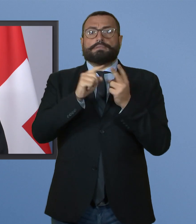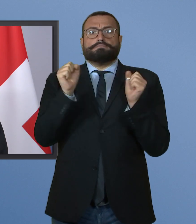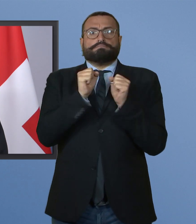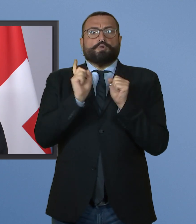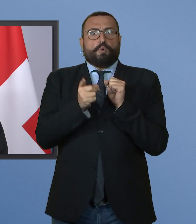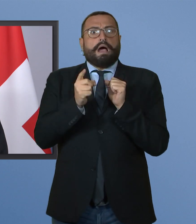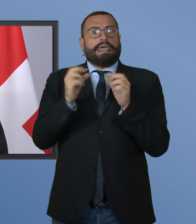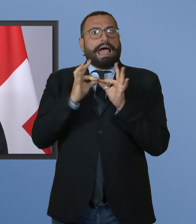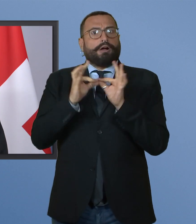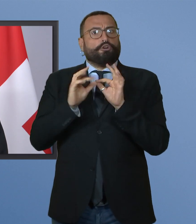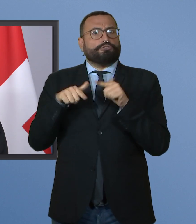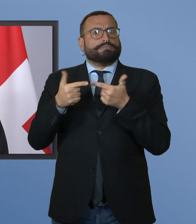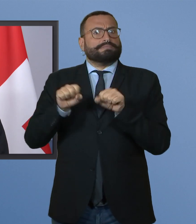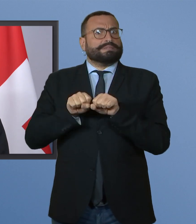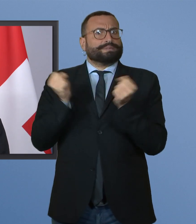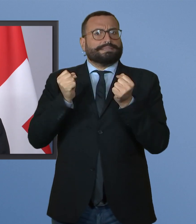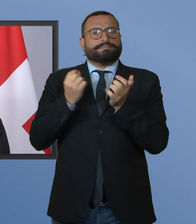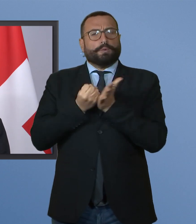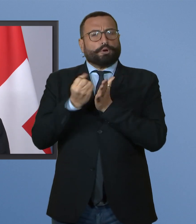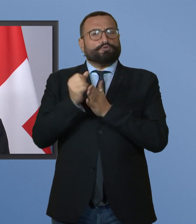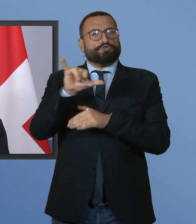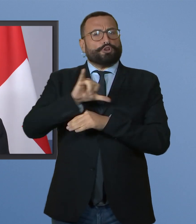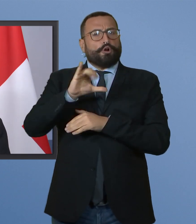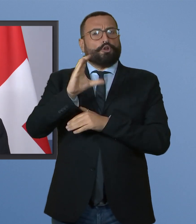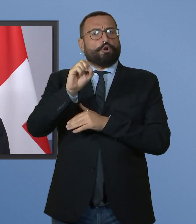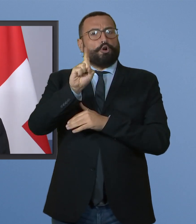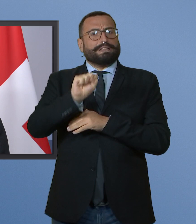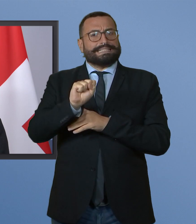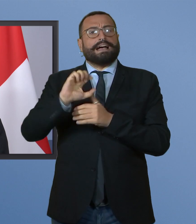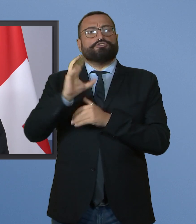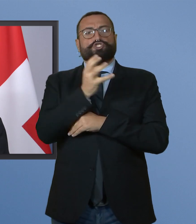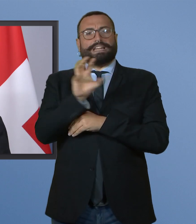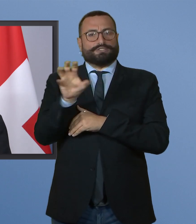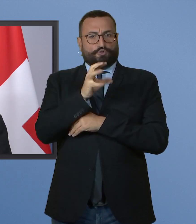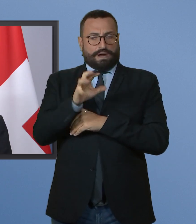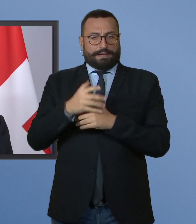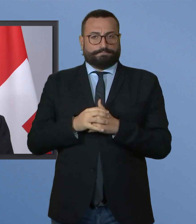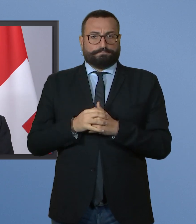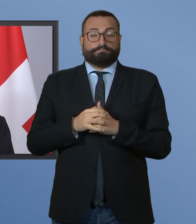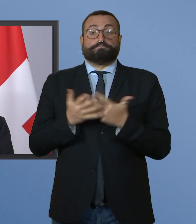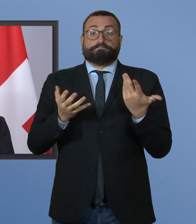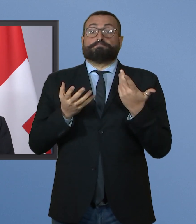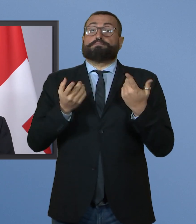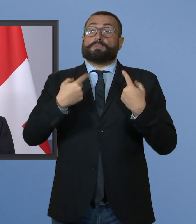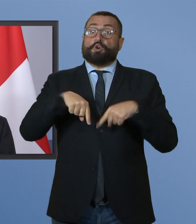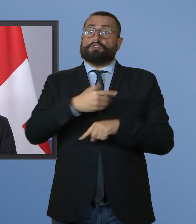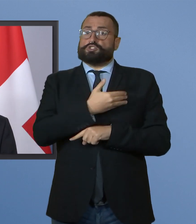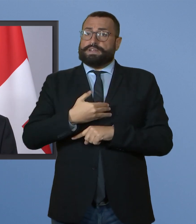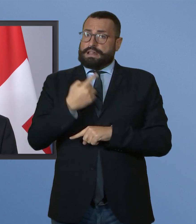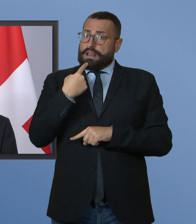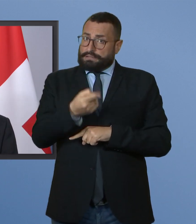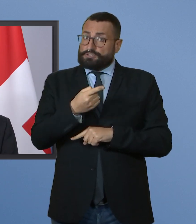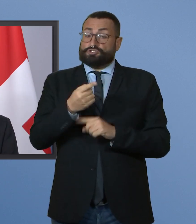l'accordo possa mettere in pericolo la produzione svizzera di olio di colza e di girasole il consiglio federale ritiene tuttavia aver tenuto debitamente